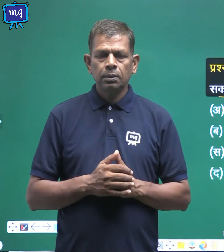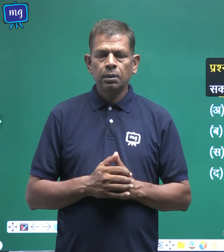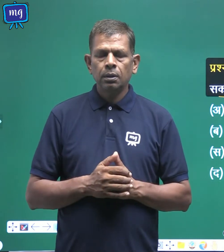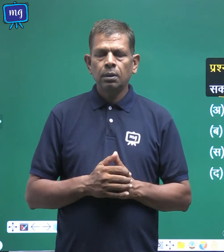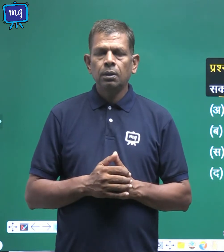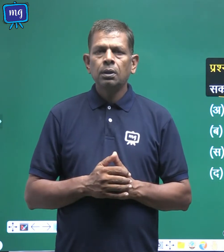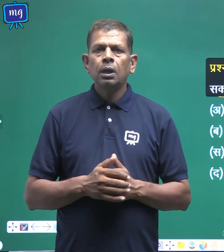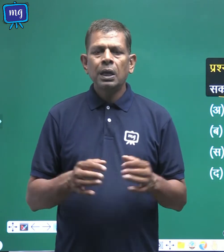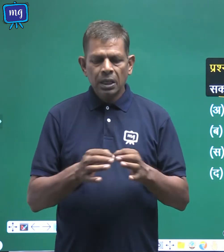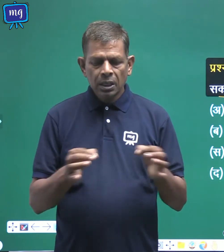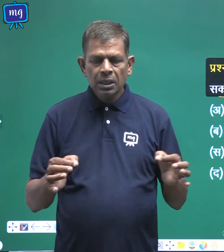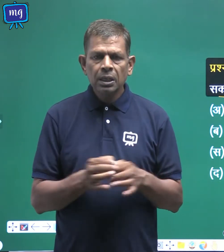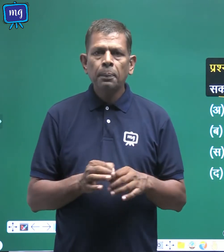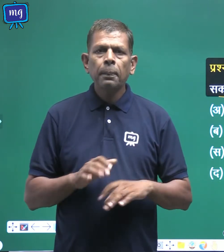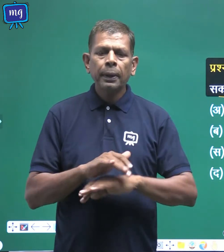रेशम कीट से,